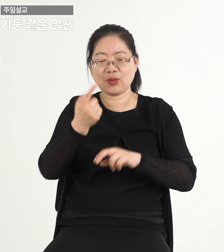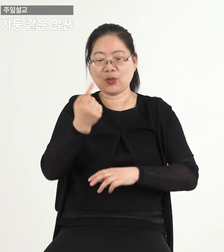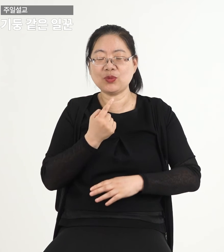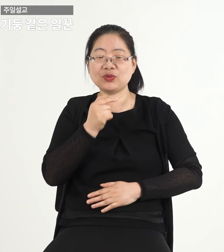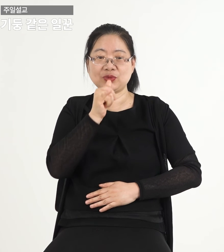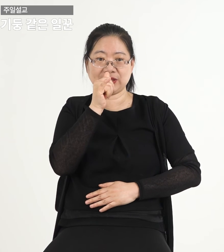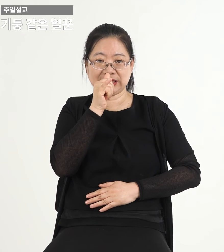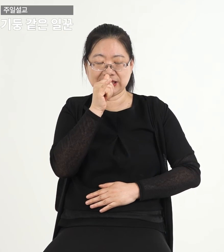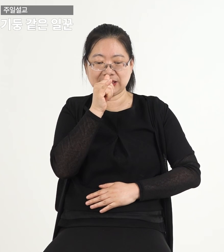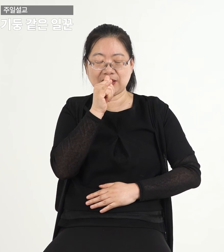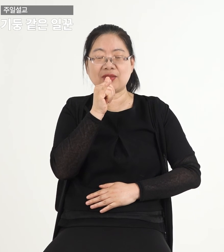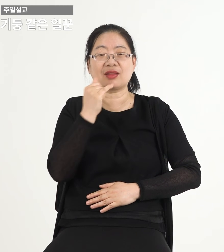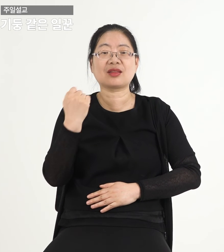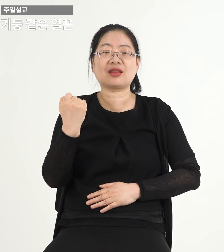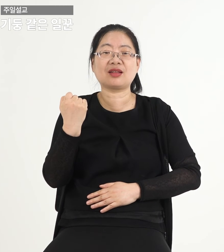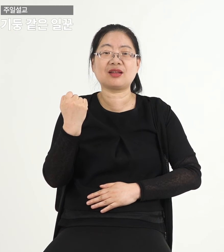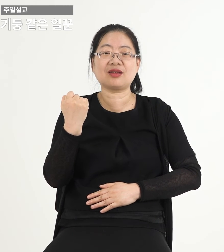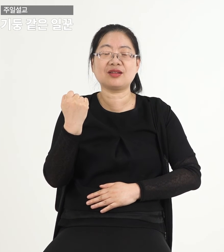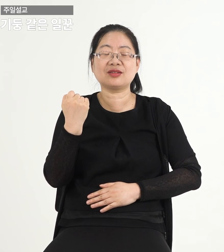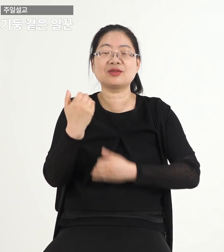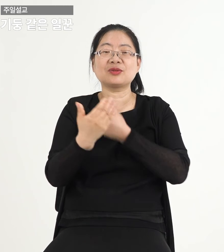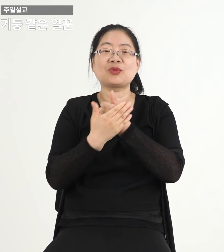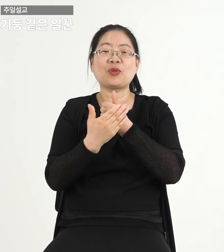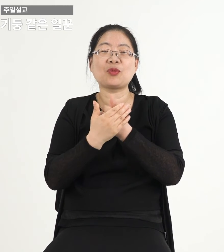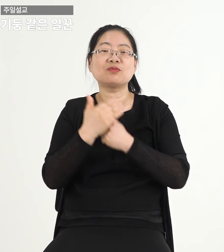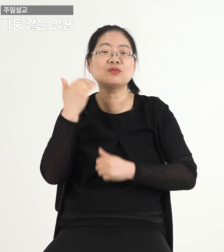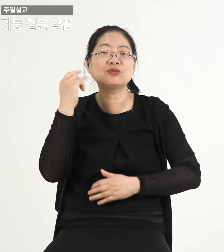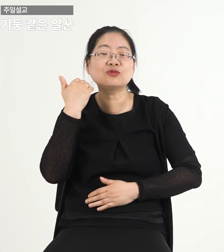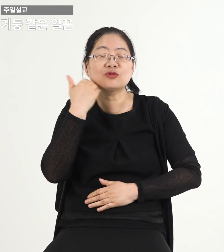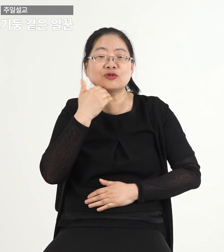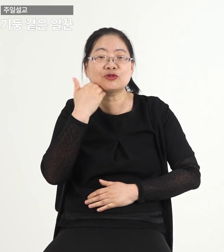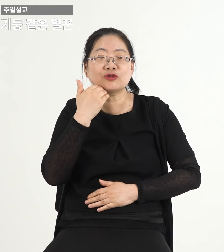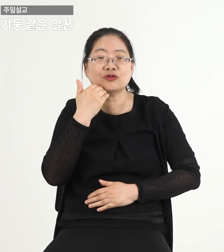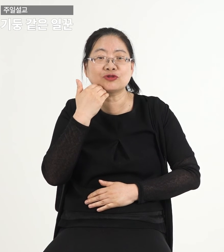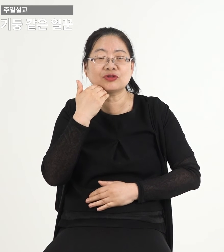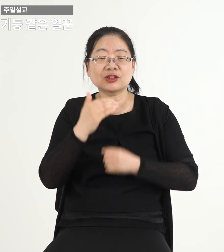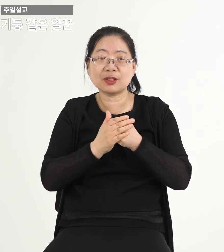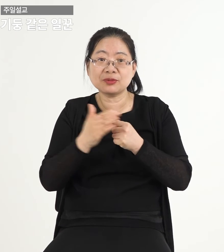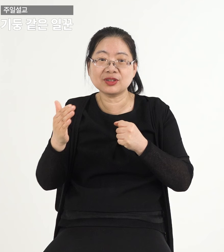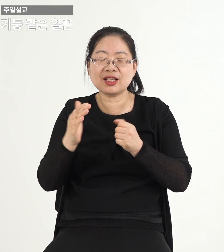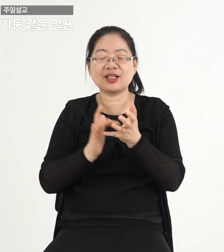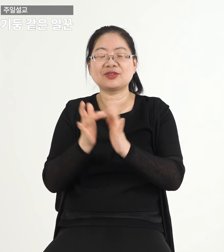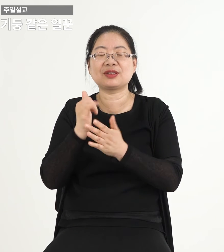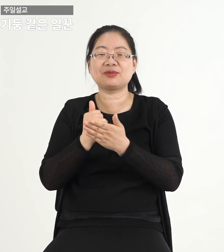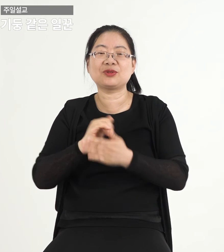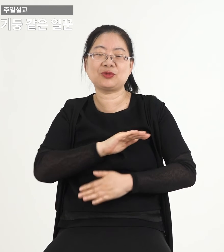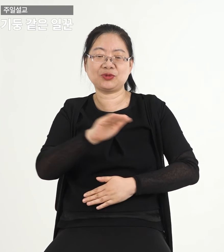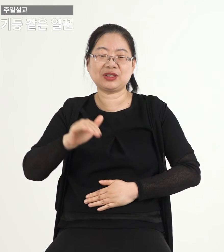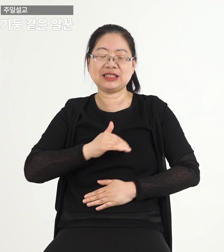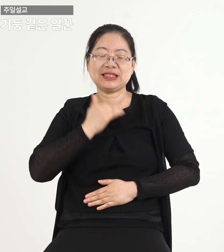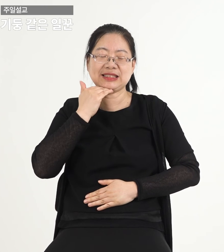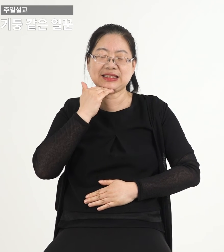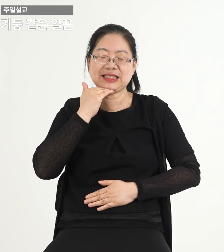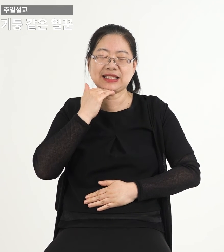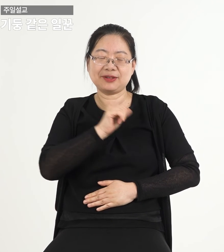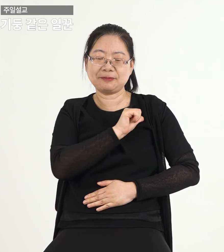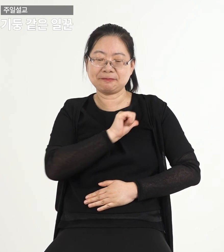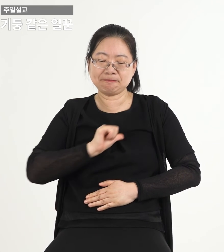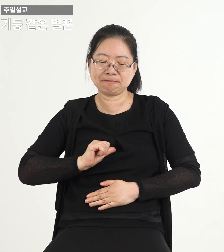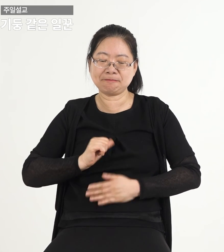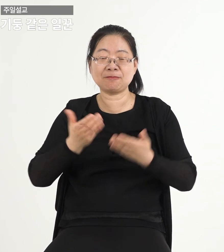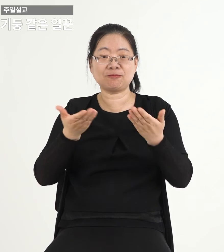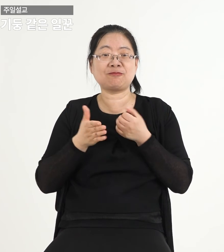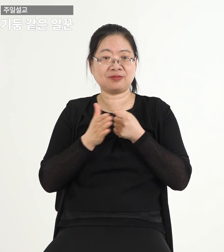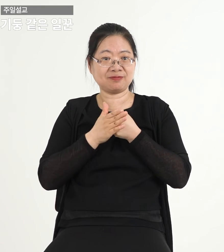있도록 결국은 누구의 인내입니까? 그리스도의 기다림이에요. 하나님의 나를